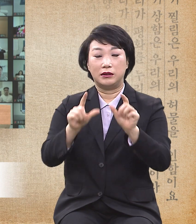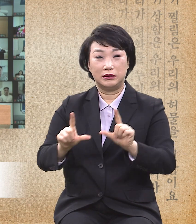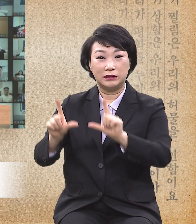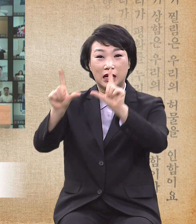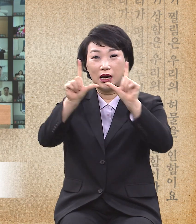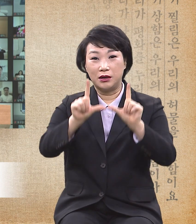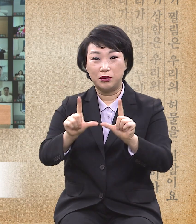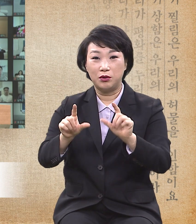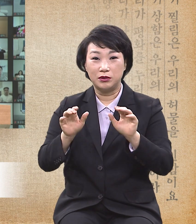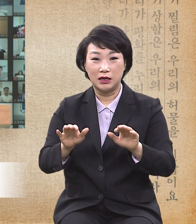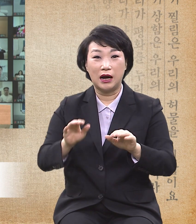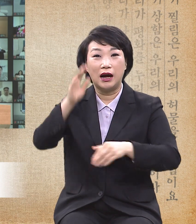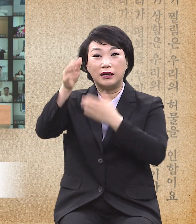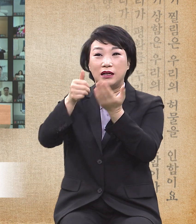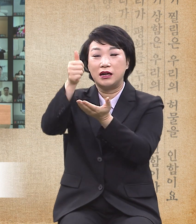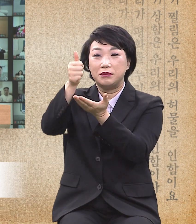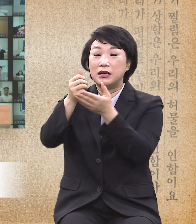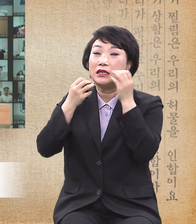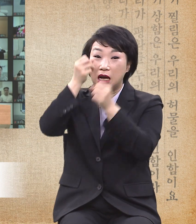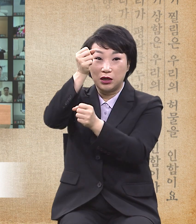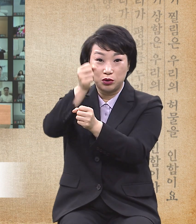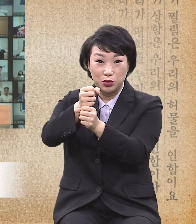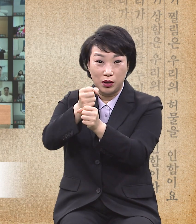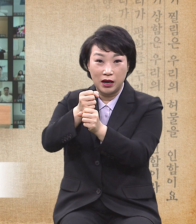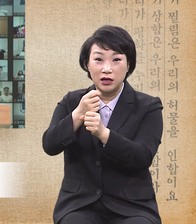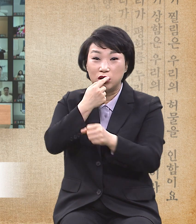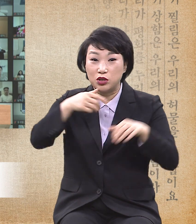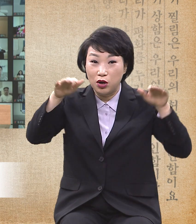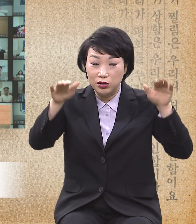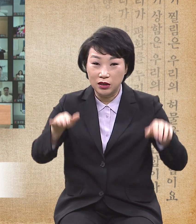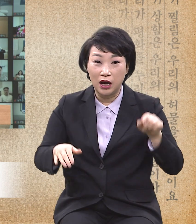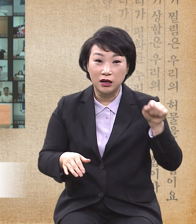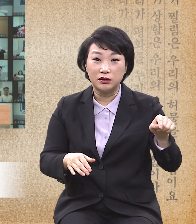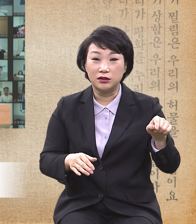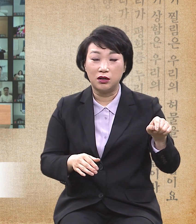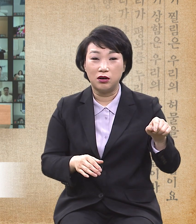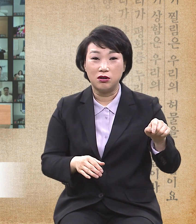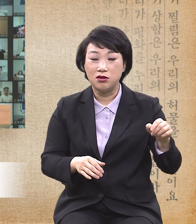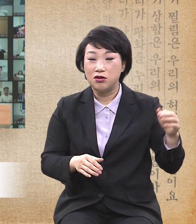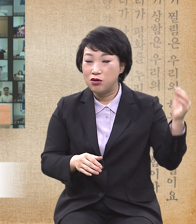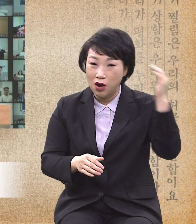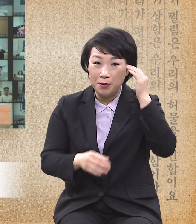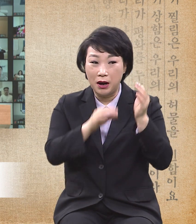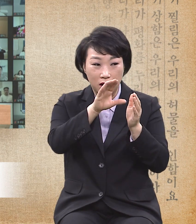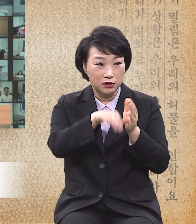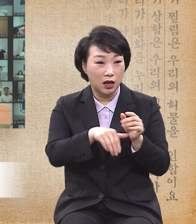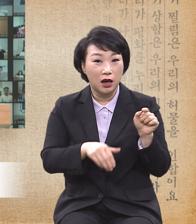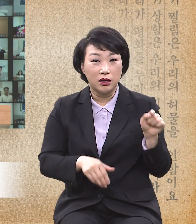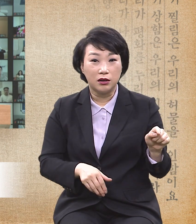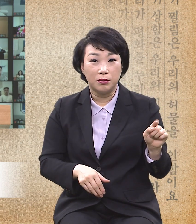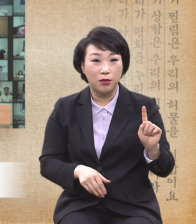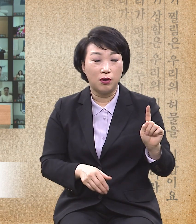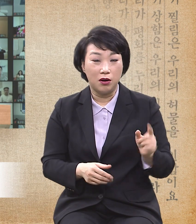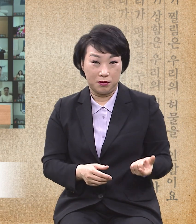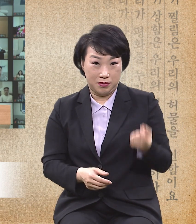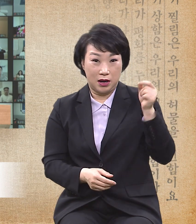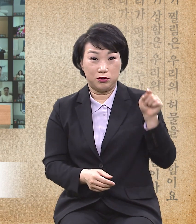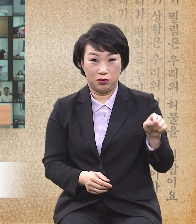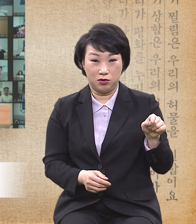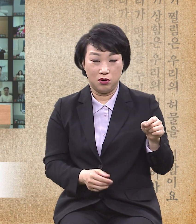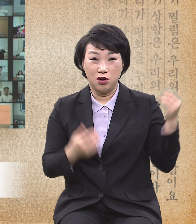살아가고 하나님의 창조한 천사라도 감히 해방할 때에